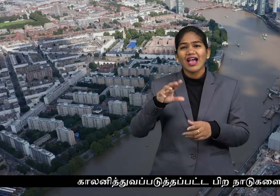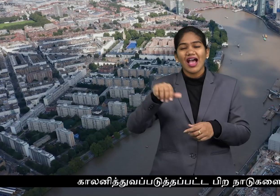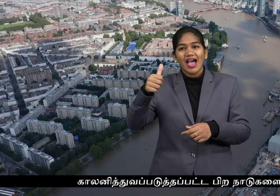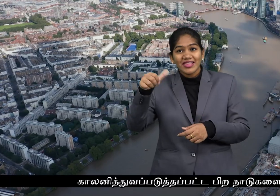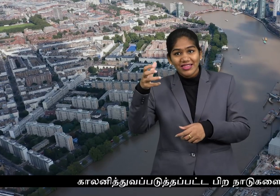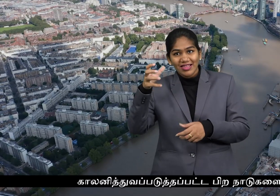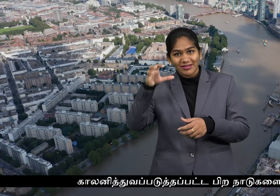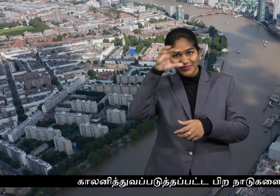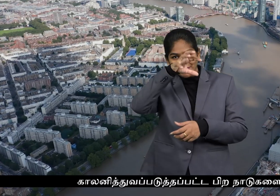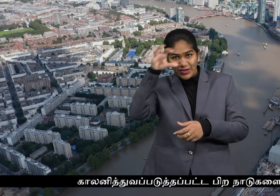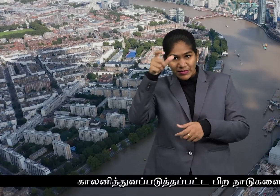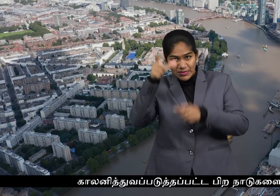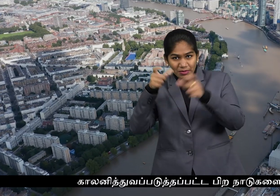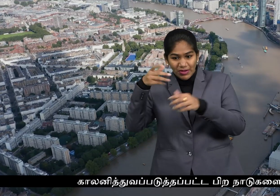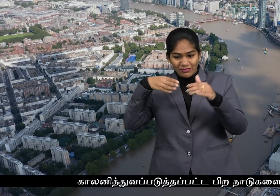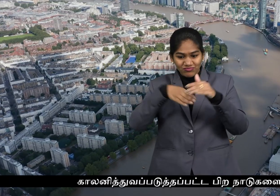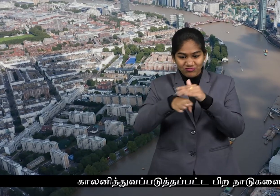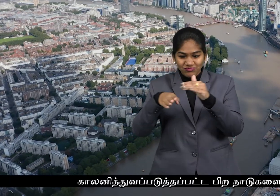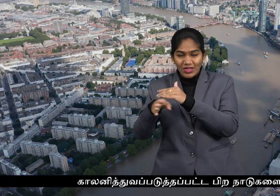பாதித்தன.